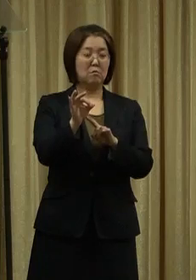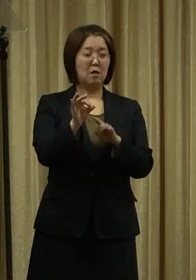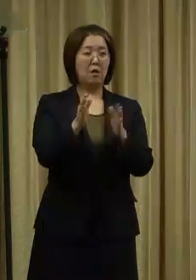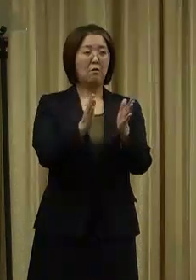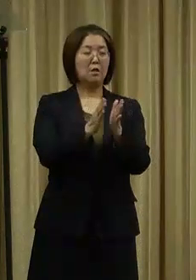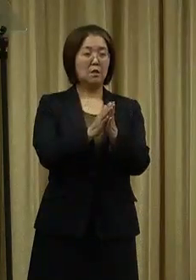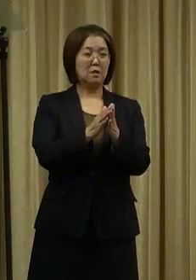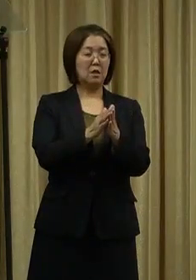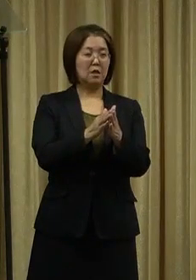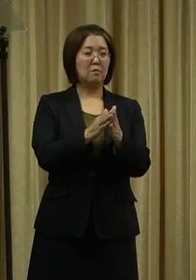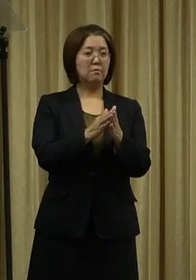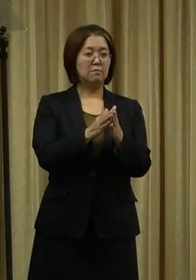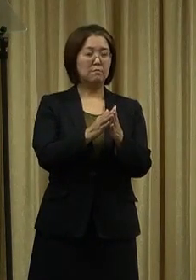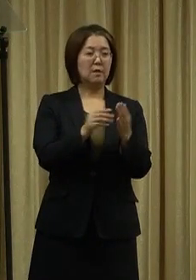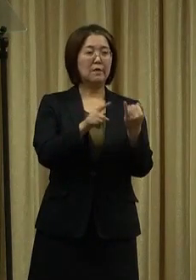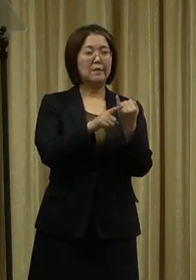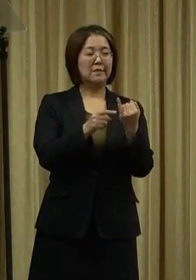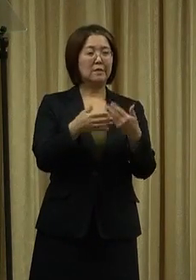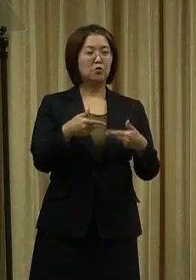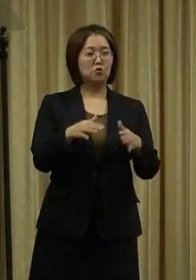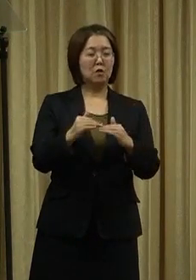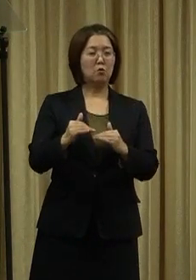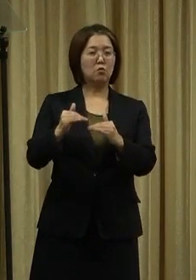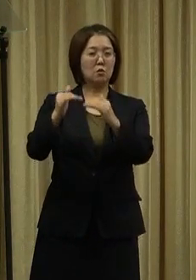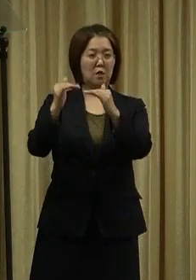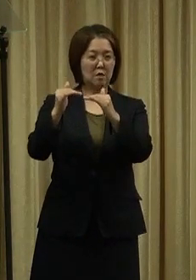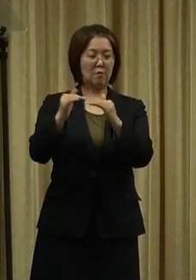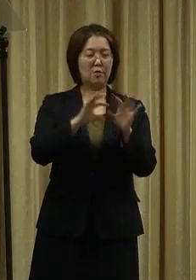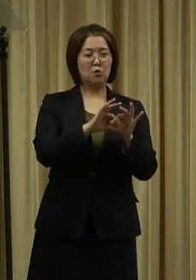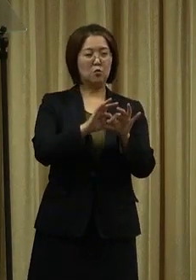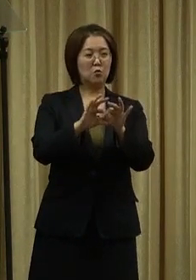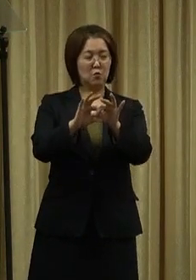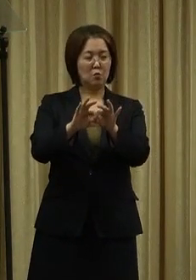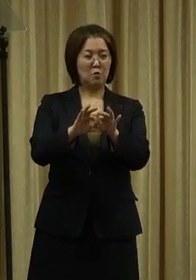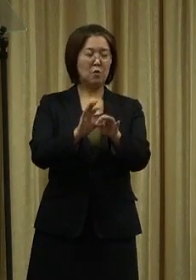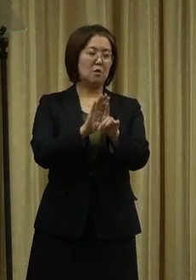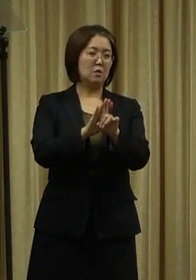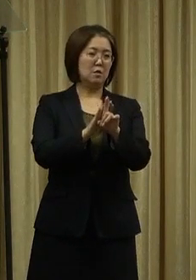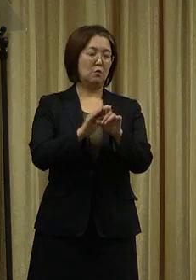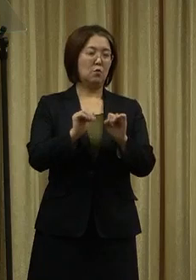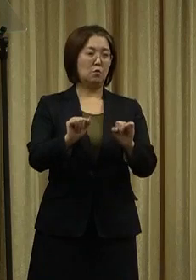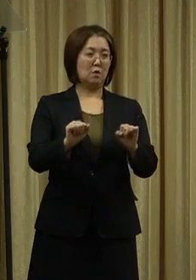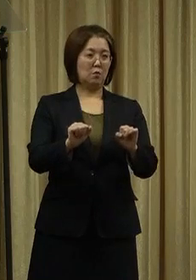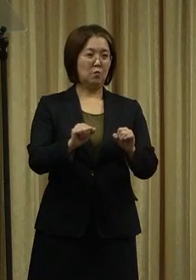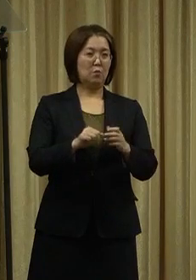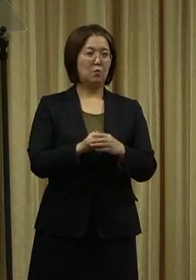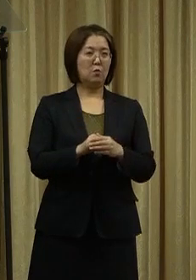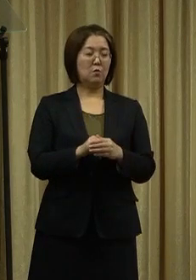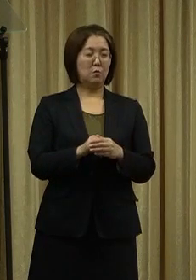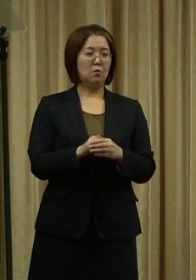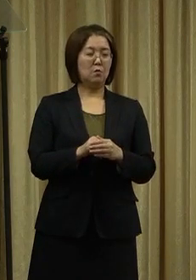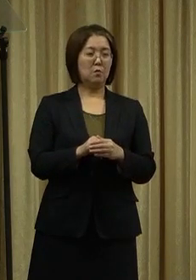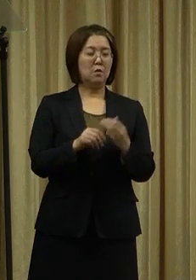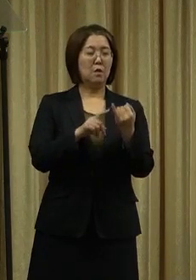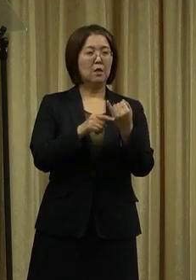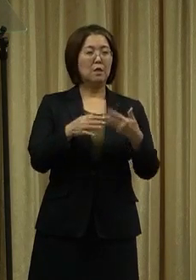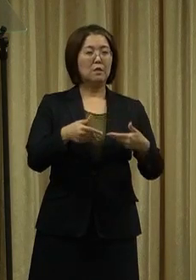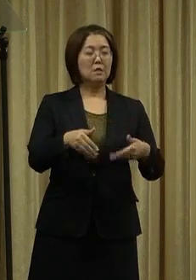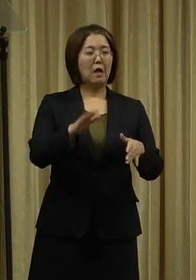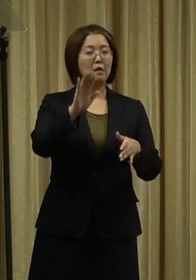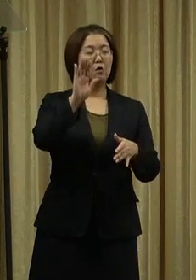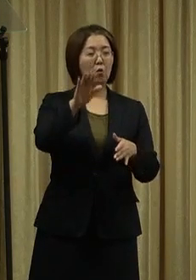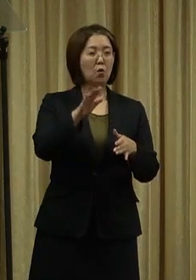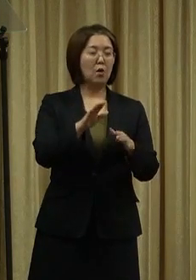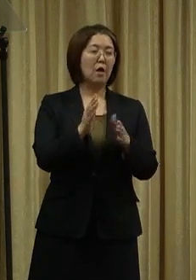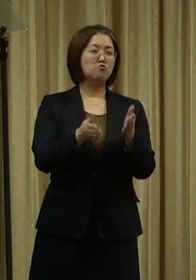合わせて妊娠時から出産子育て期までの切れ目のない支援につなげてまいります。また産後ヘルパーの派遣